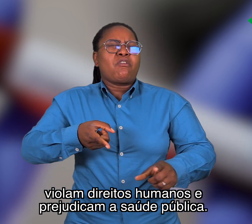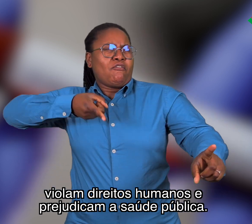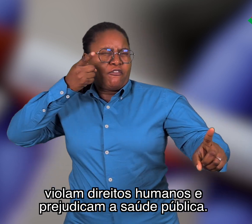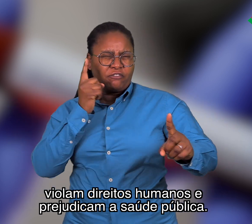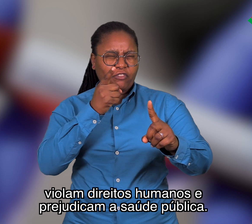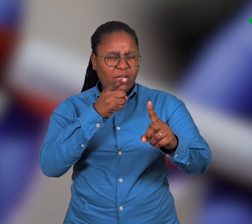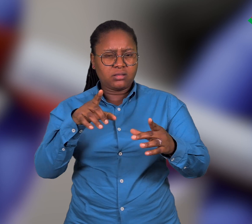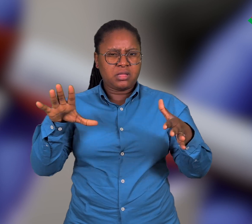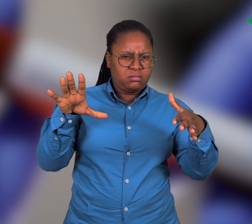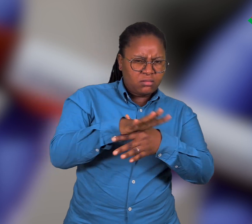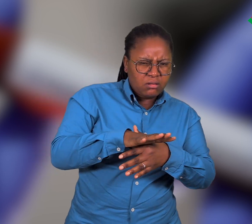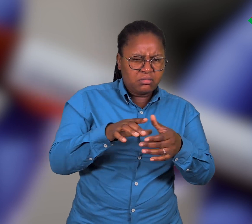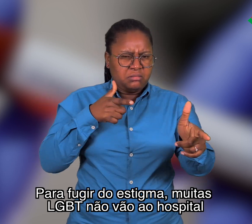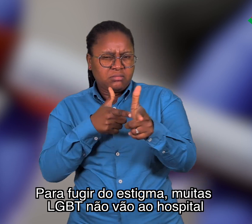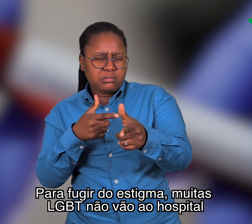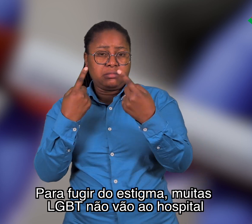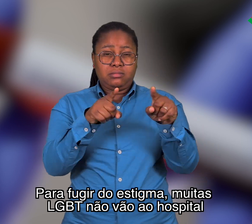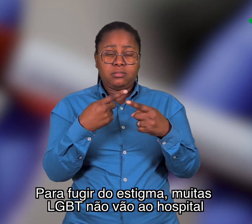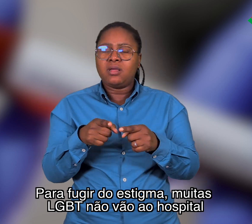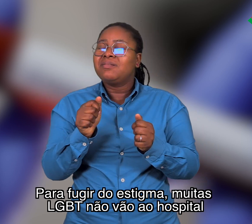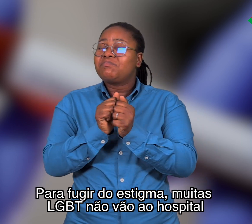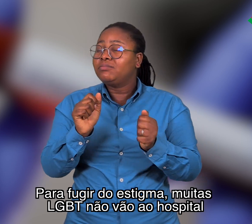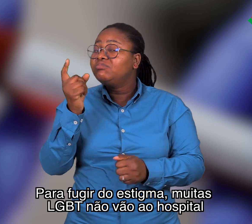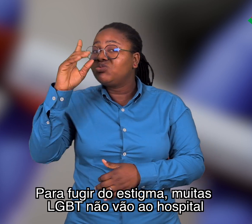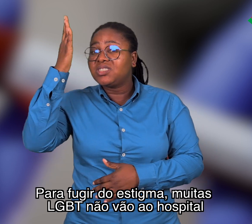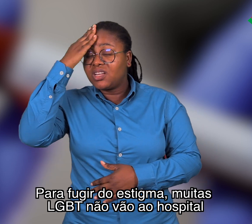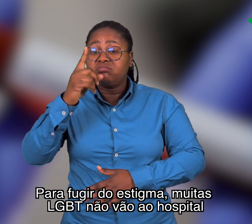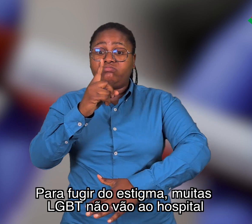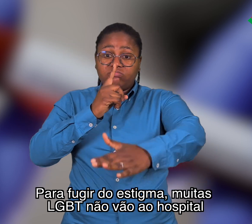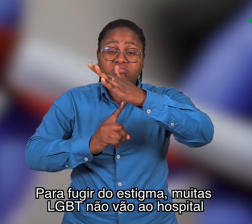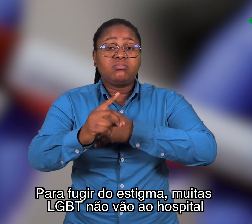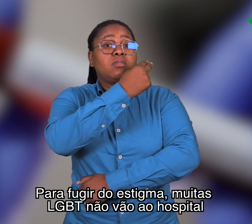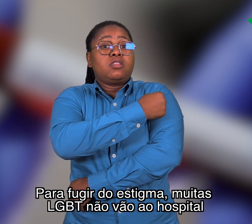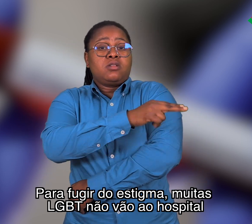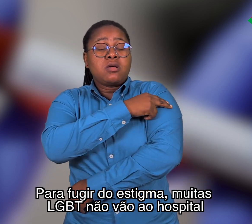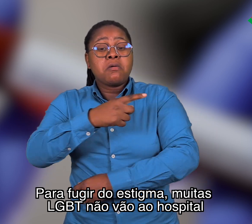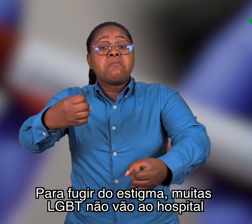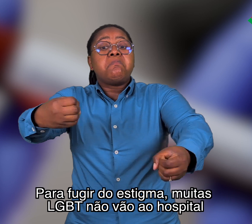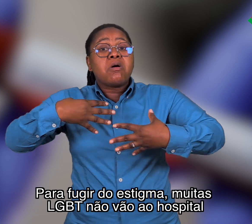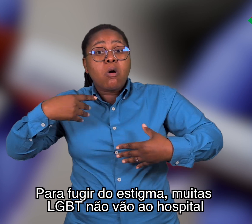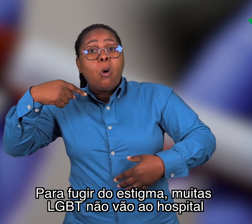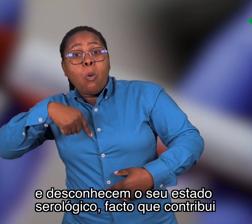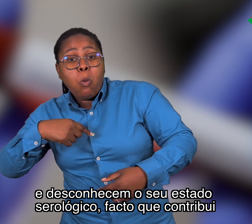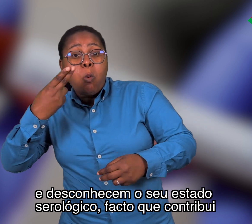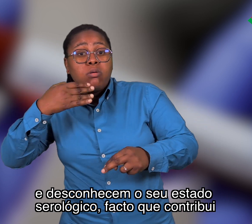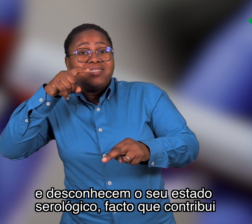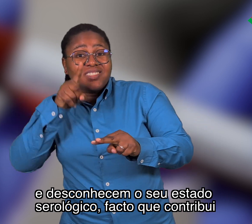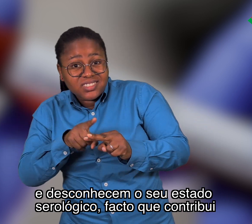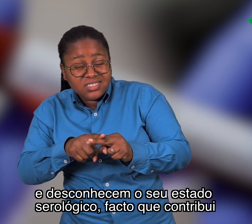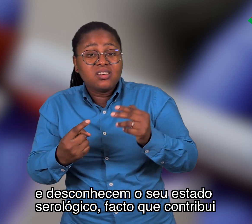saúde pública. Para fugir do estigma, muitas LGBT não vão ao hospital e desconhecem o seu estado